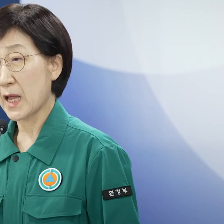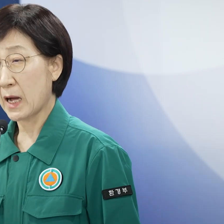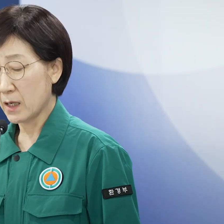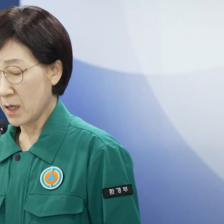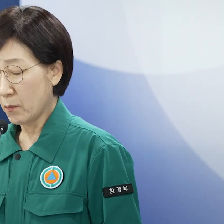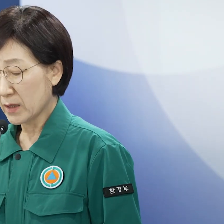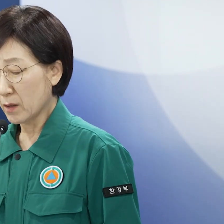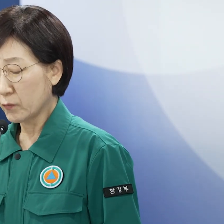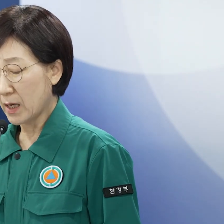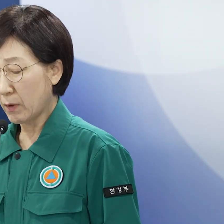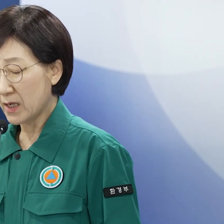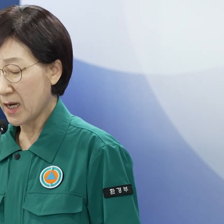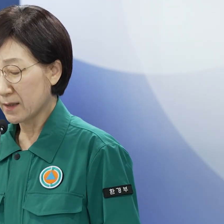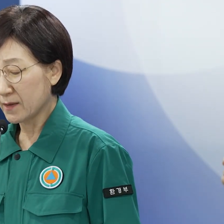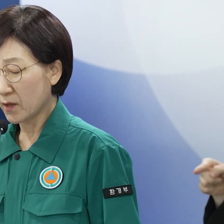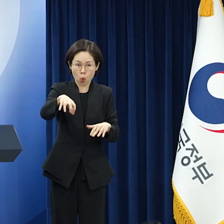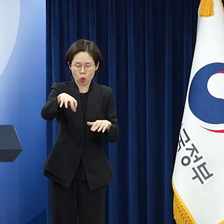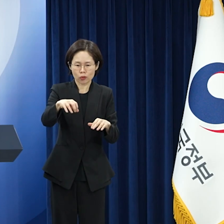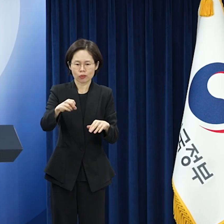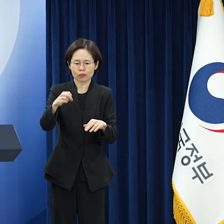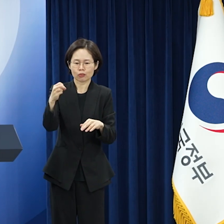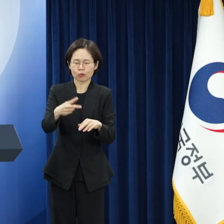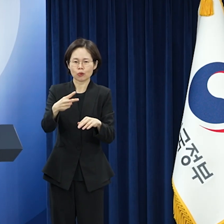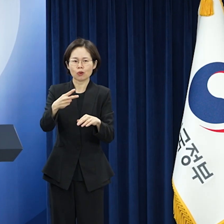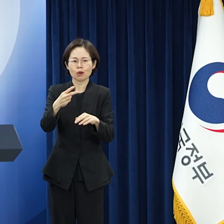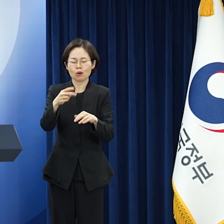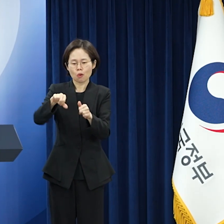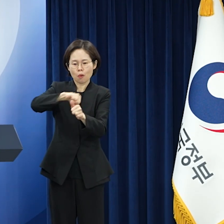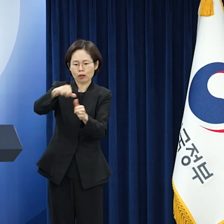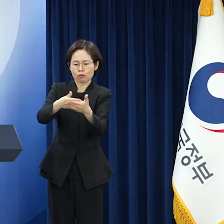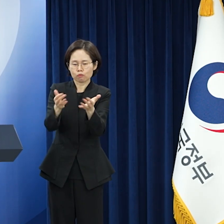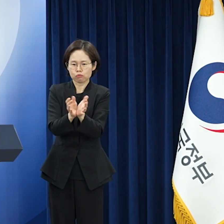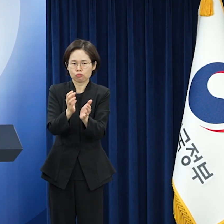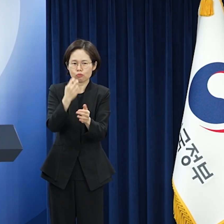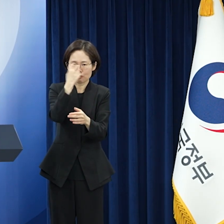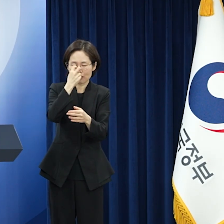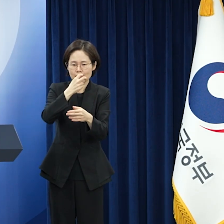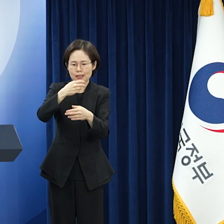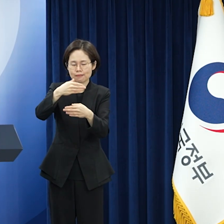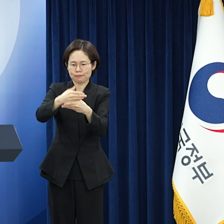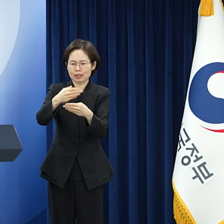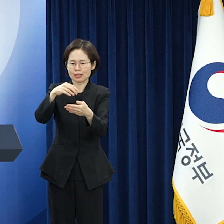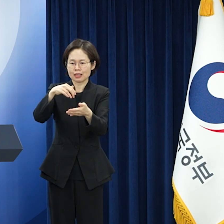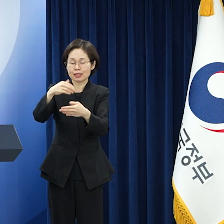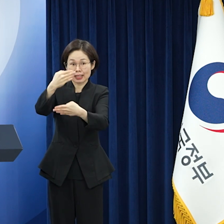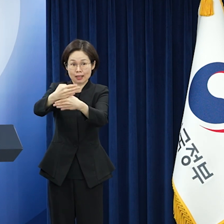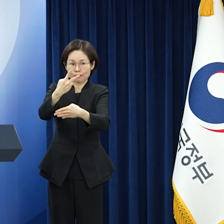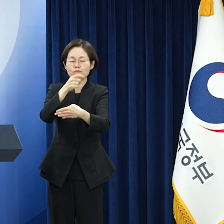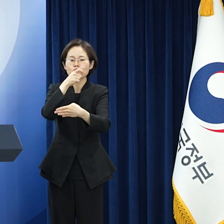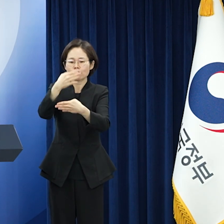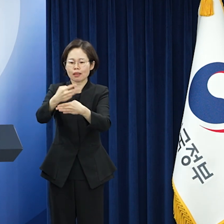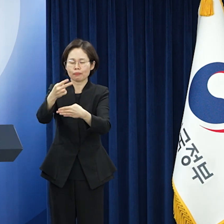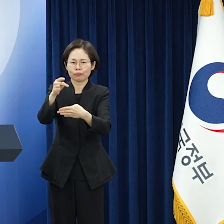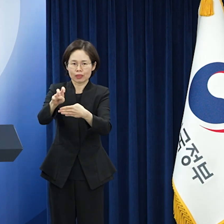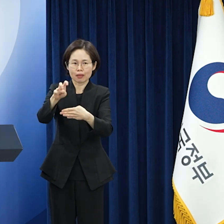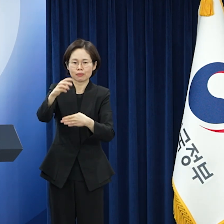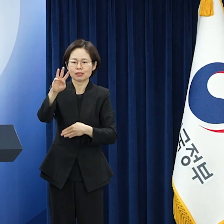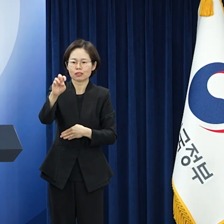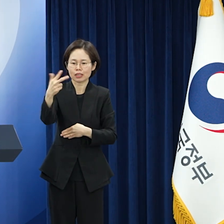발령 지점이나 환경부가 관리하는 37개 댐 방류 지점 부근을 진입할 경우 올해